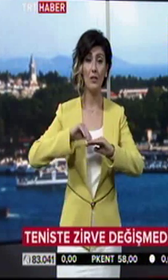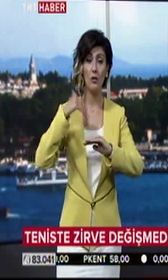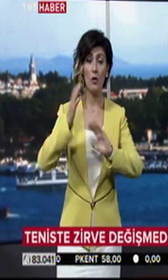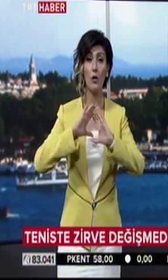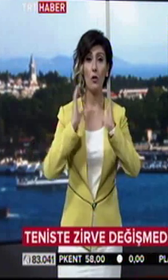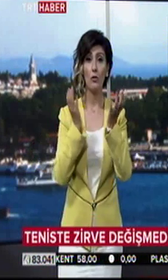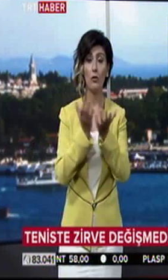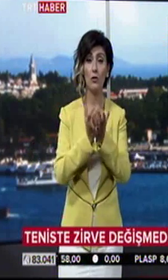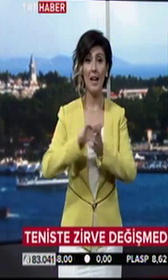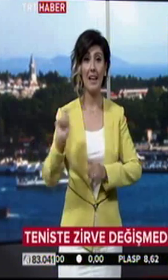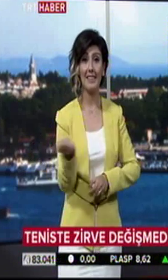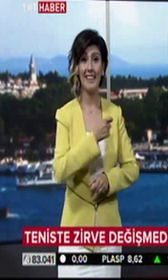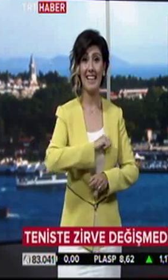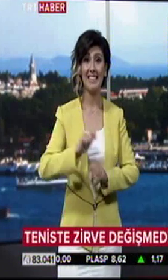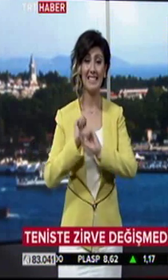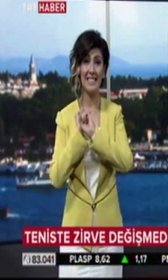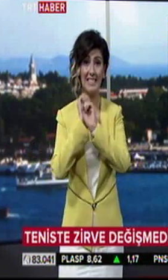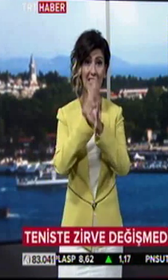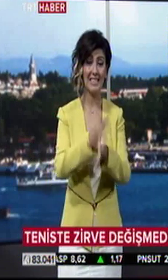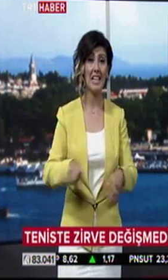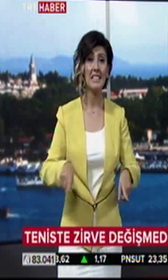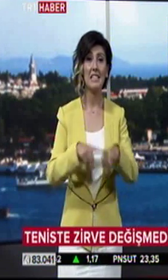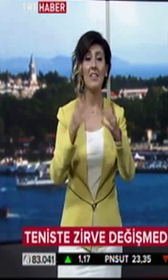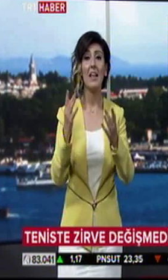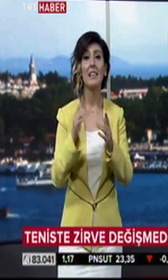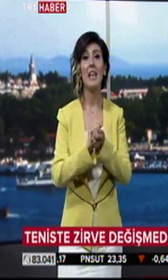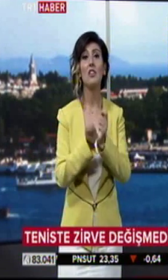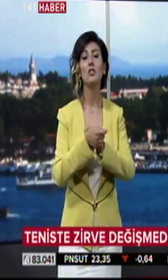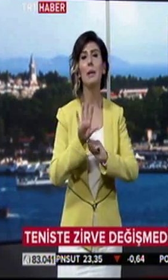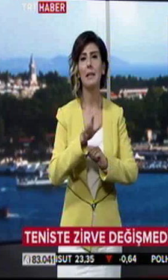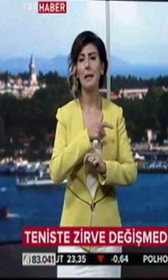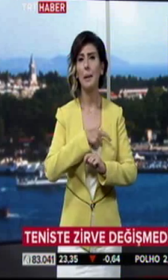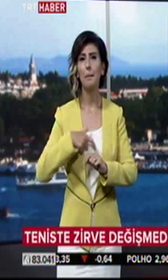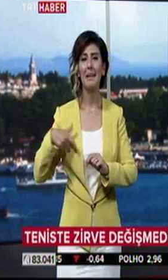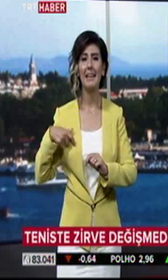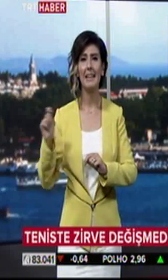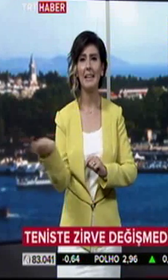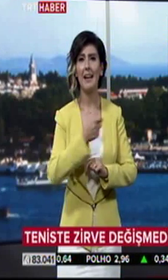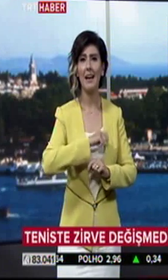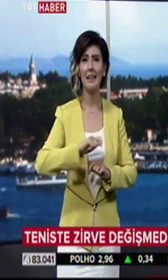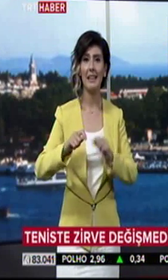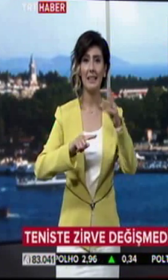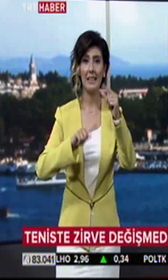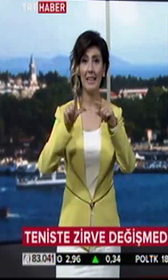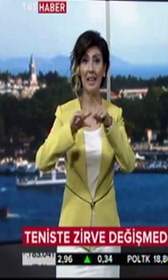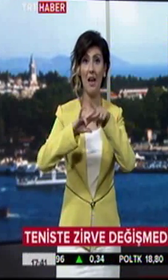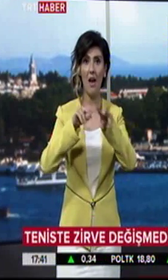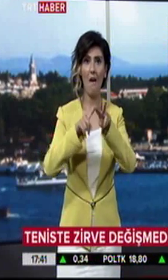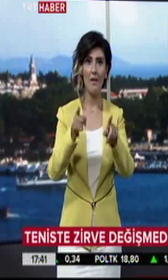sonrasında dünya tenis sıralamasının zirvesi değişmedi. Milli raket Marcel İlhan 4 basamak